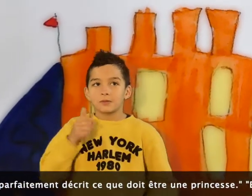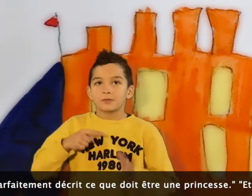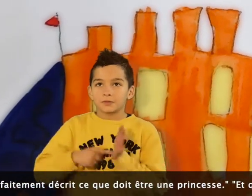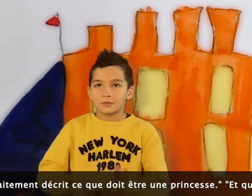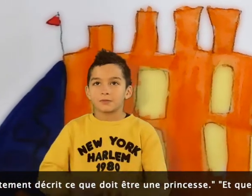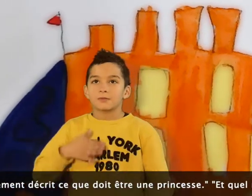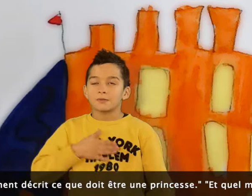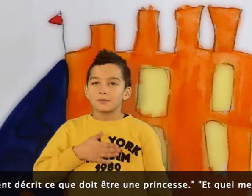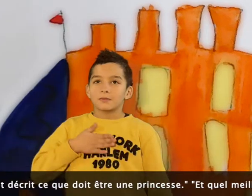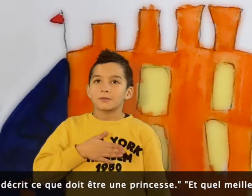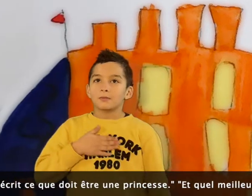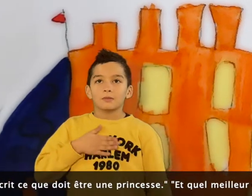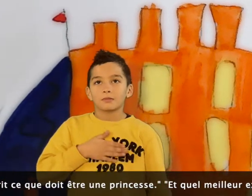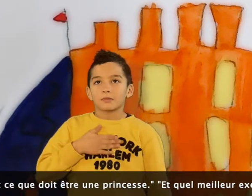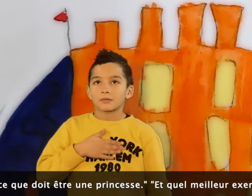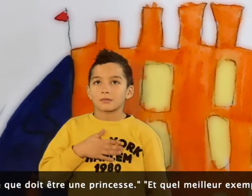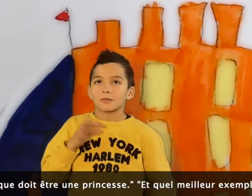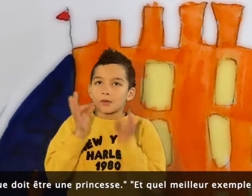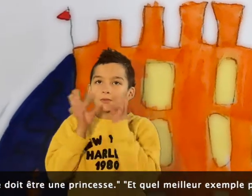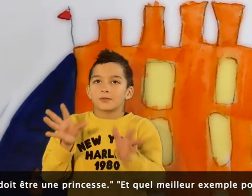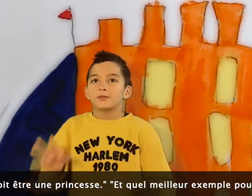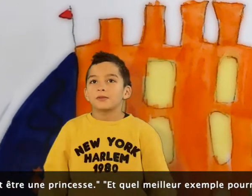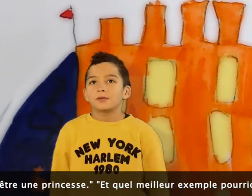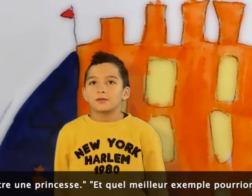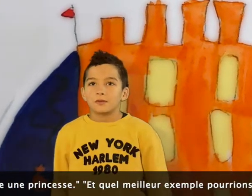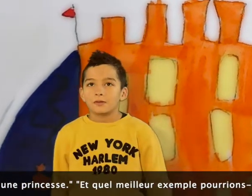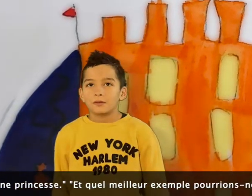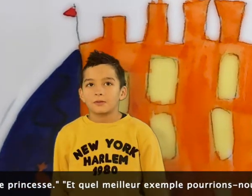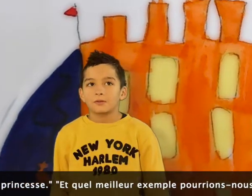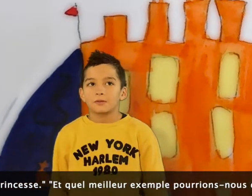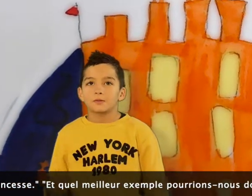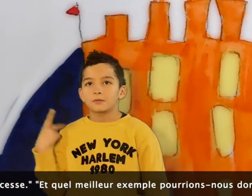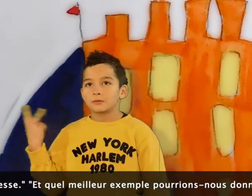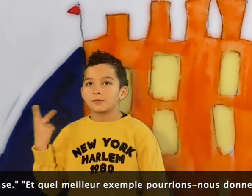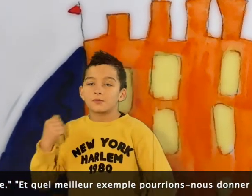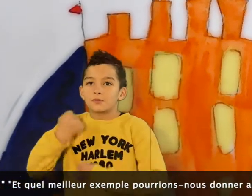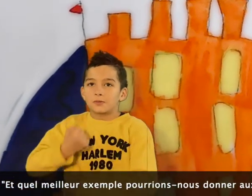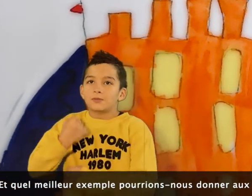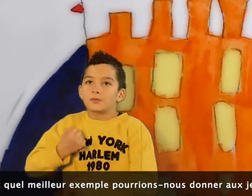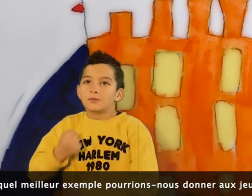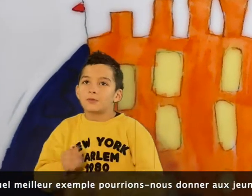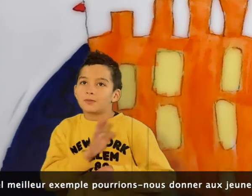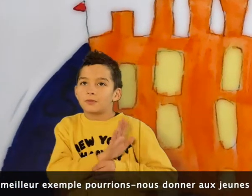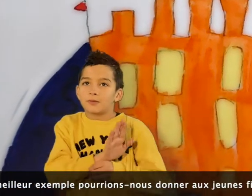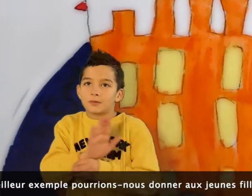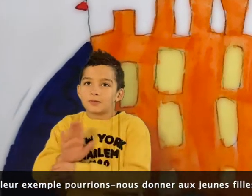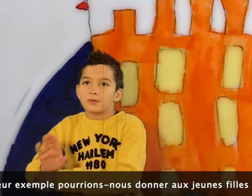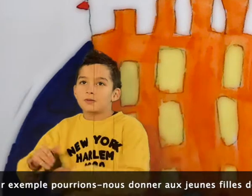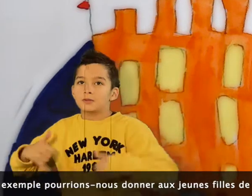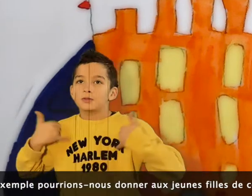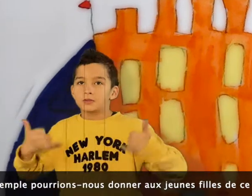une princesse. Et quel meilleur exemple pourrions-nous donner aux jeunes filles de ce